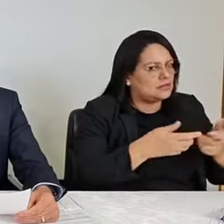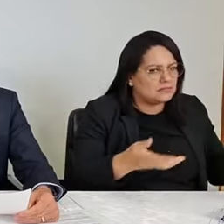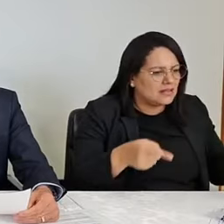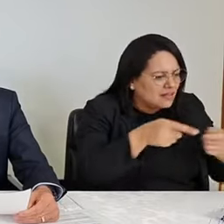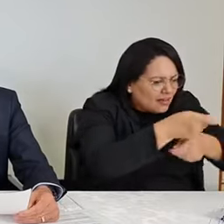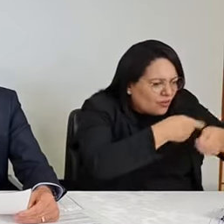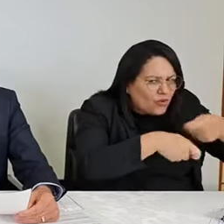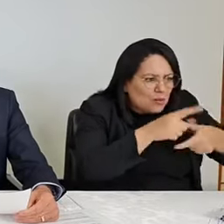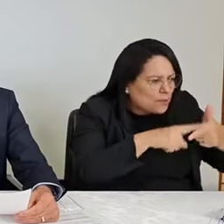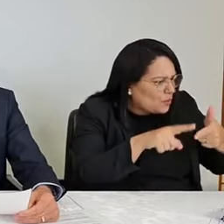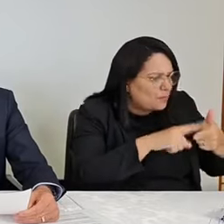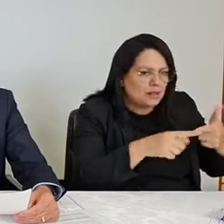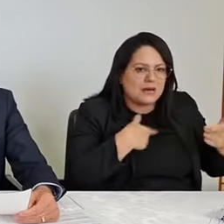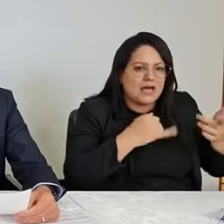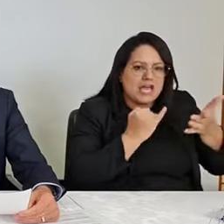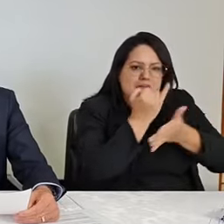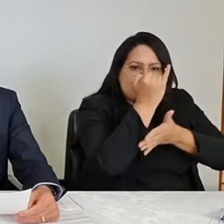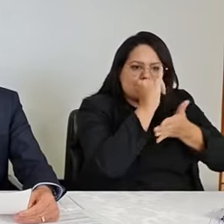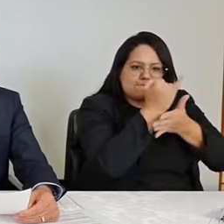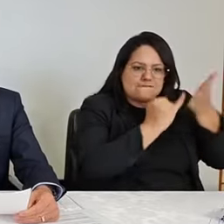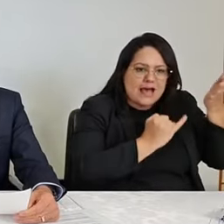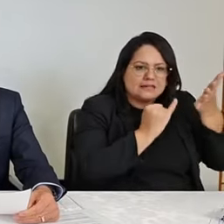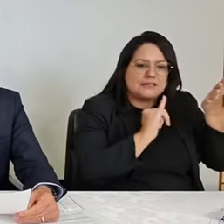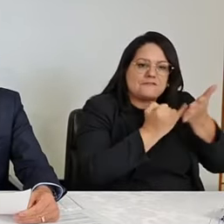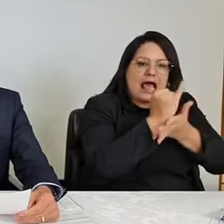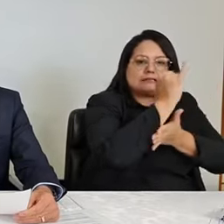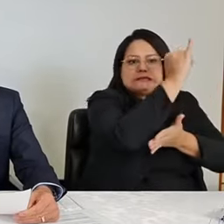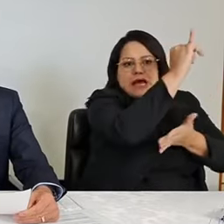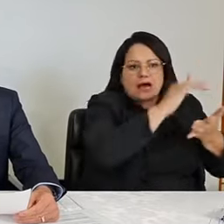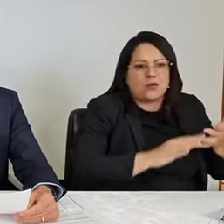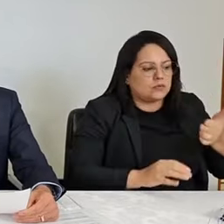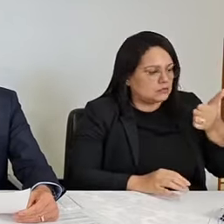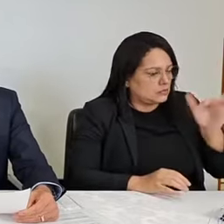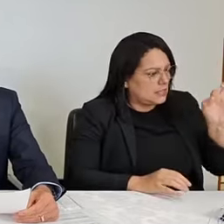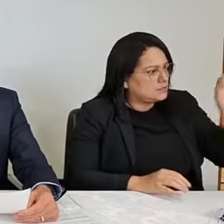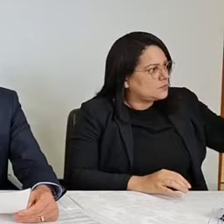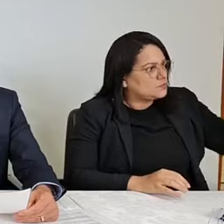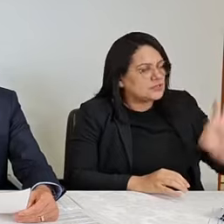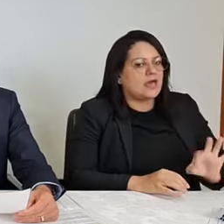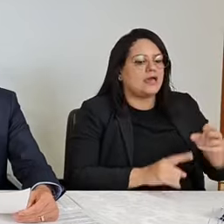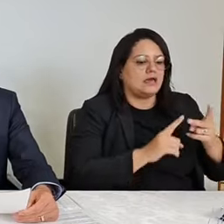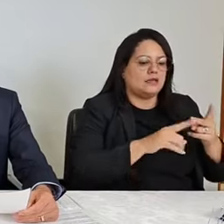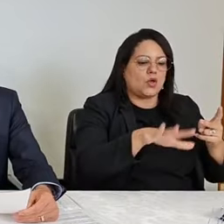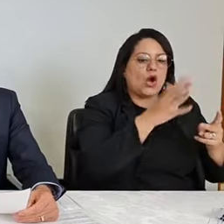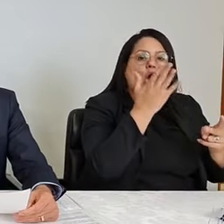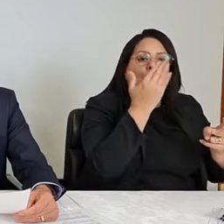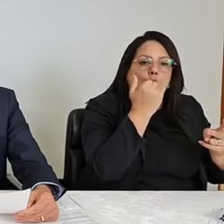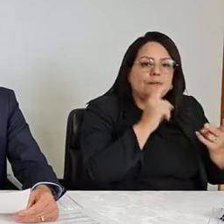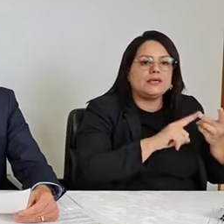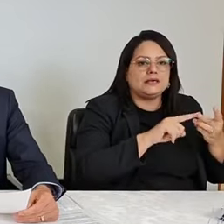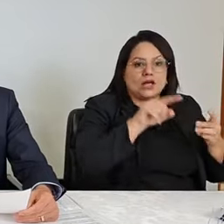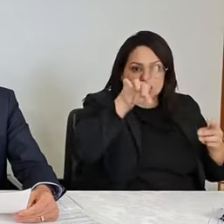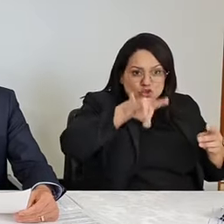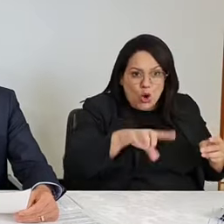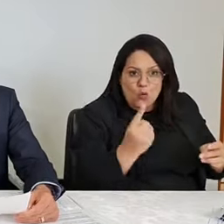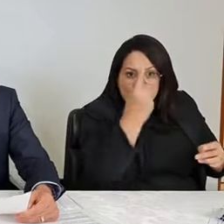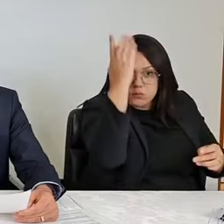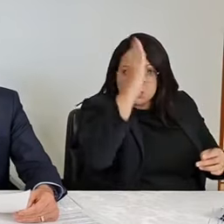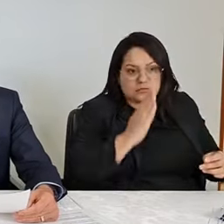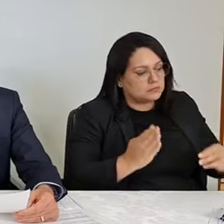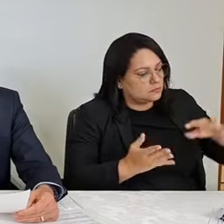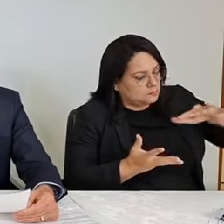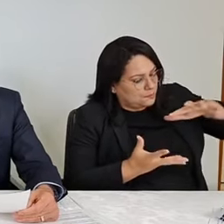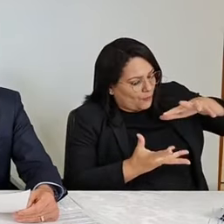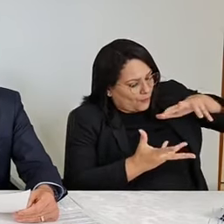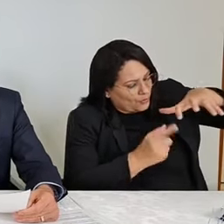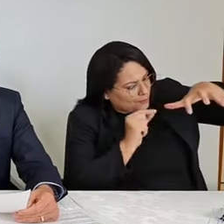que está acontecendo, uma inflação que foi alta, 10%, tá, em especial em alimentos, em combustível, o mundo todo está passando por